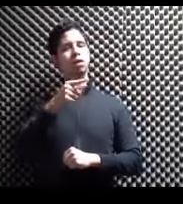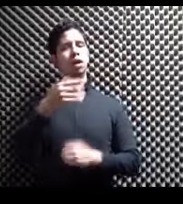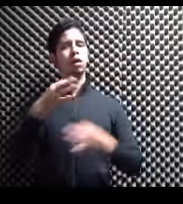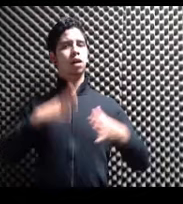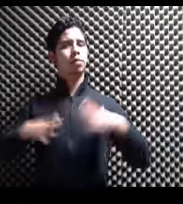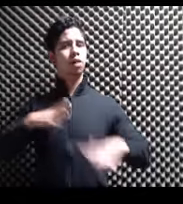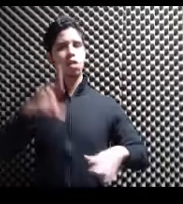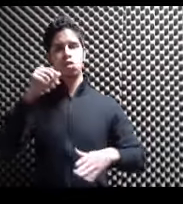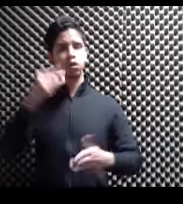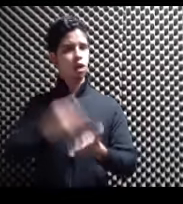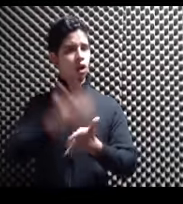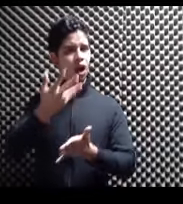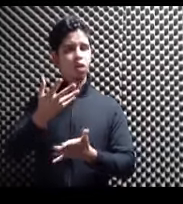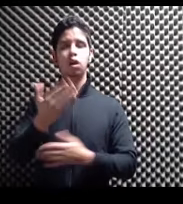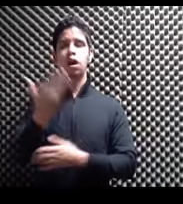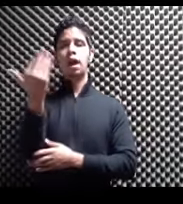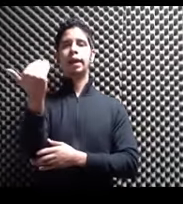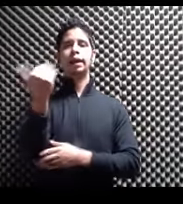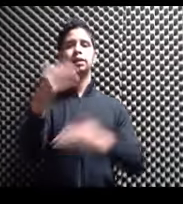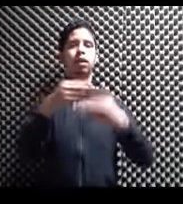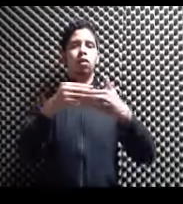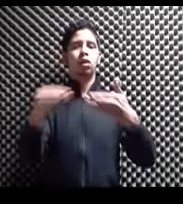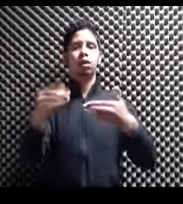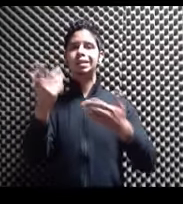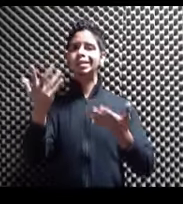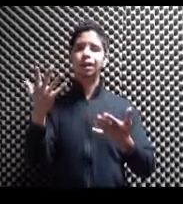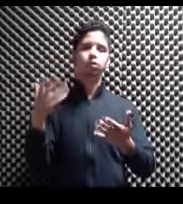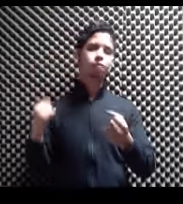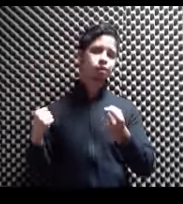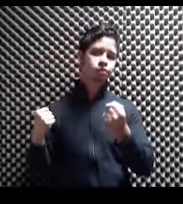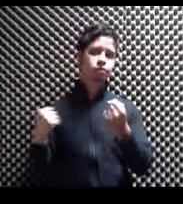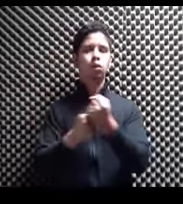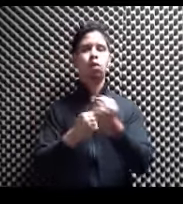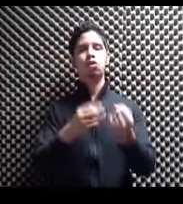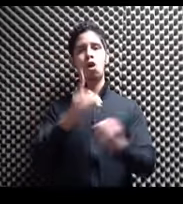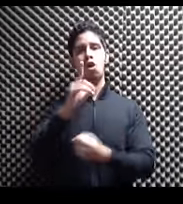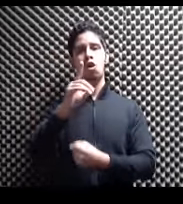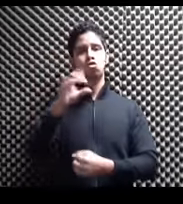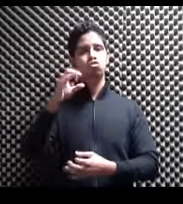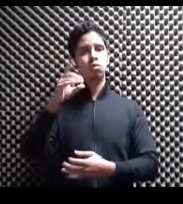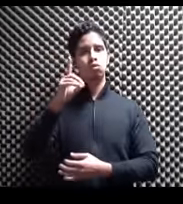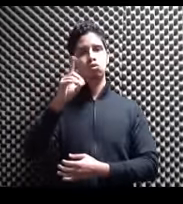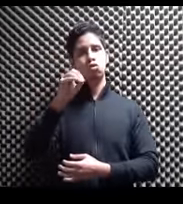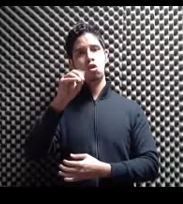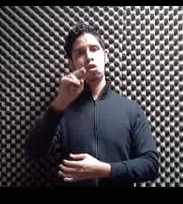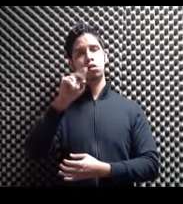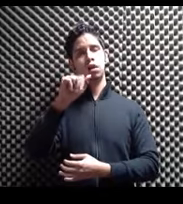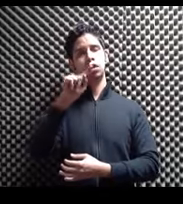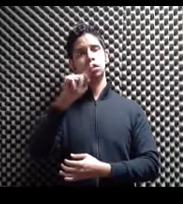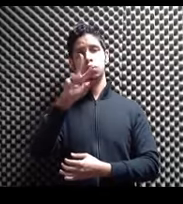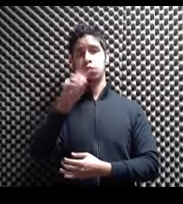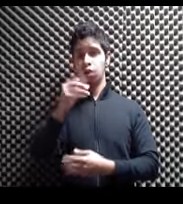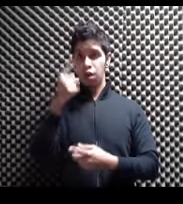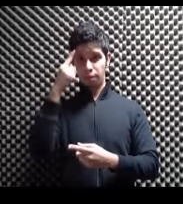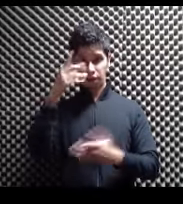Es $15, es un donativo realmente. Es un donativo que es para comida, para ayudar. Para pagar realmente los gastos